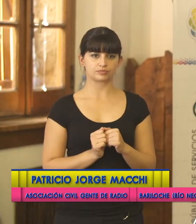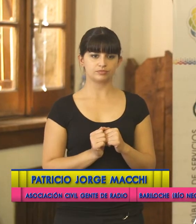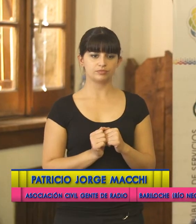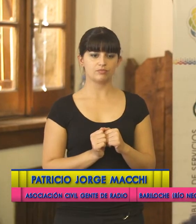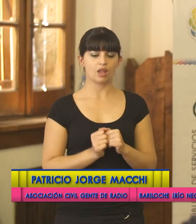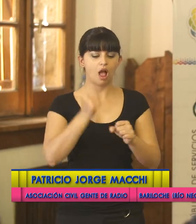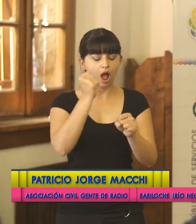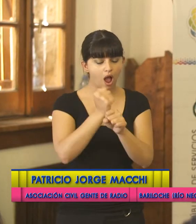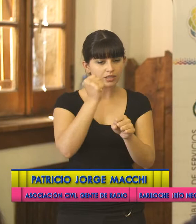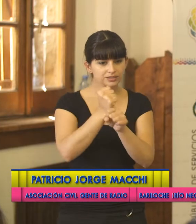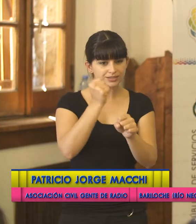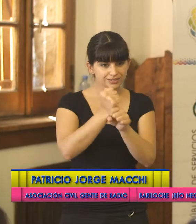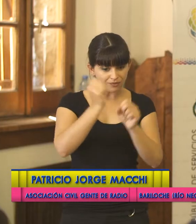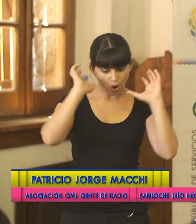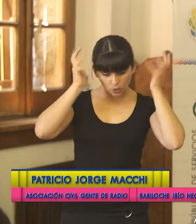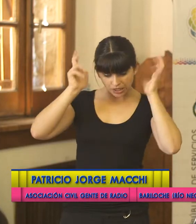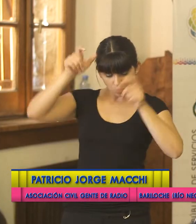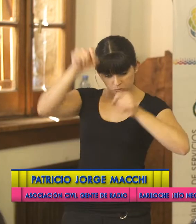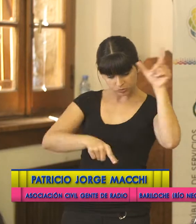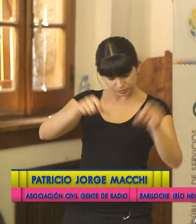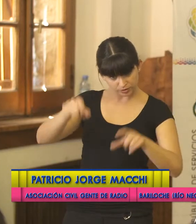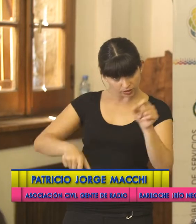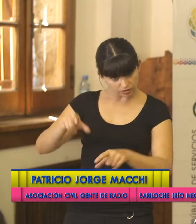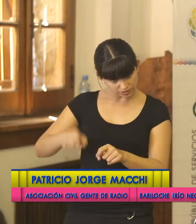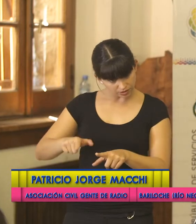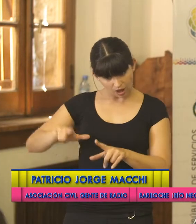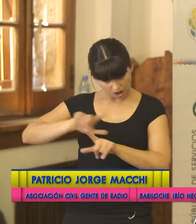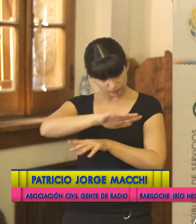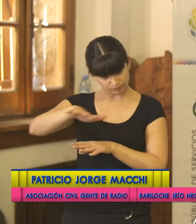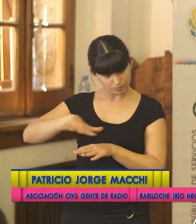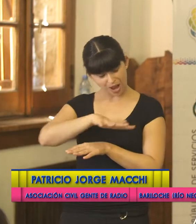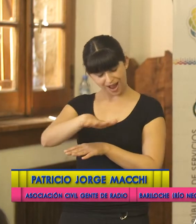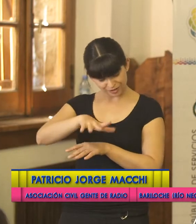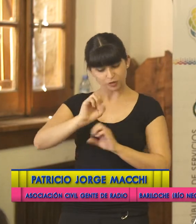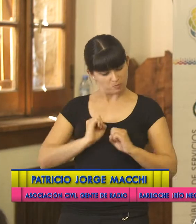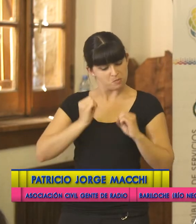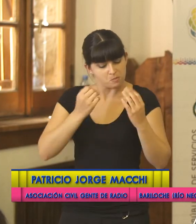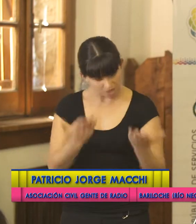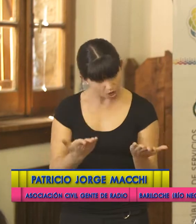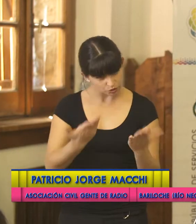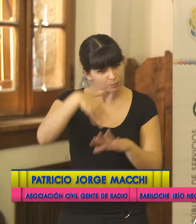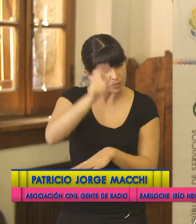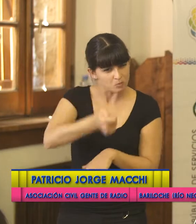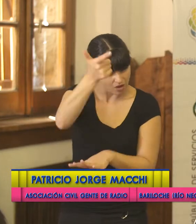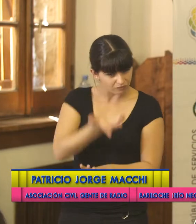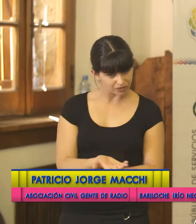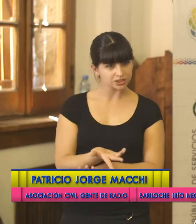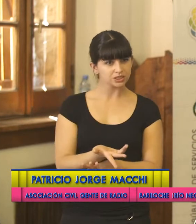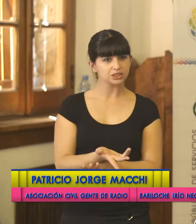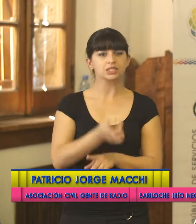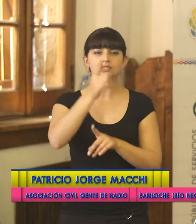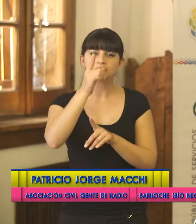el trabajo de las radios comunitarias y creo yo también facilitar el trabajo de algunas